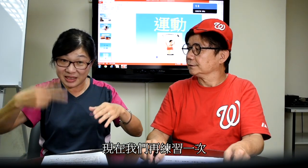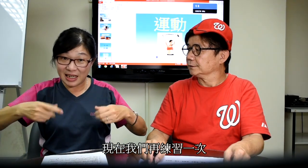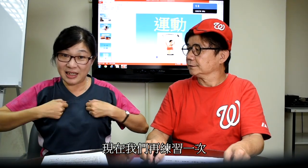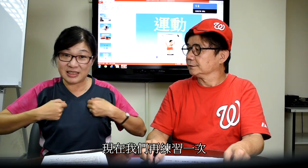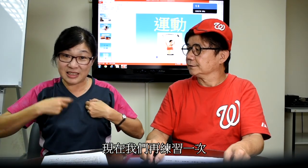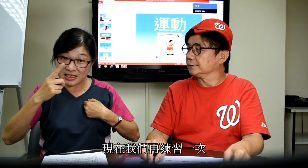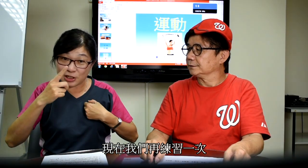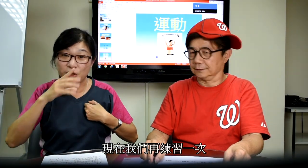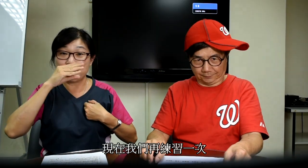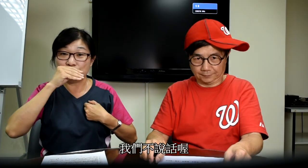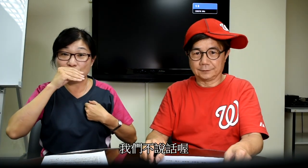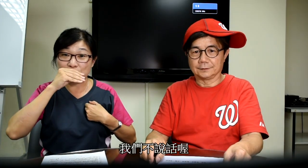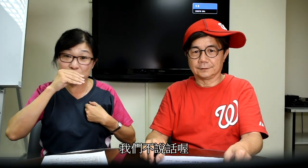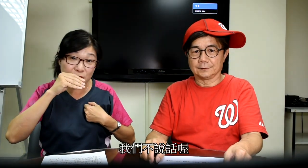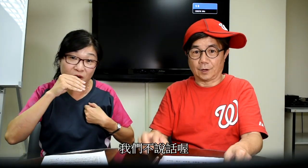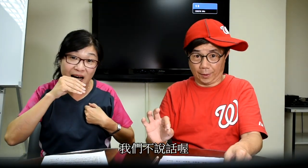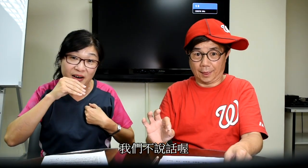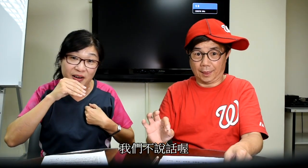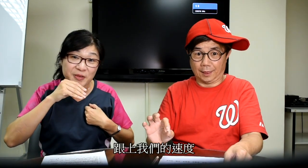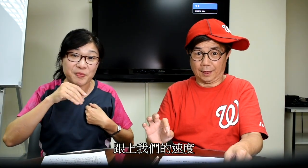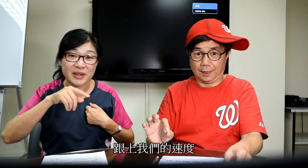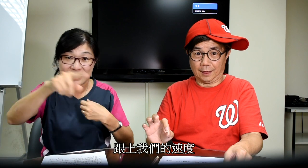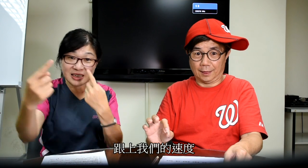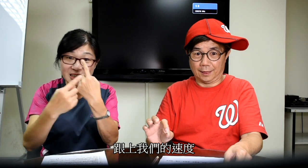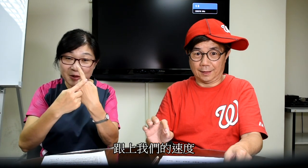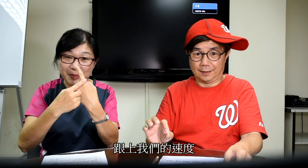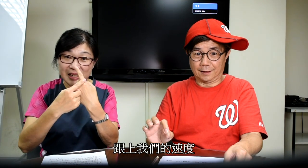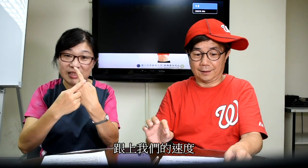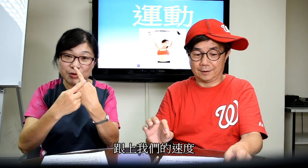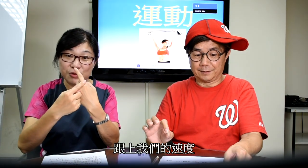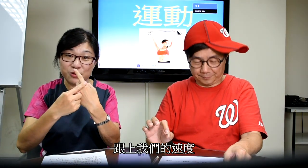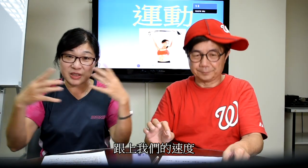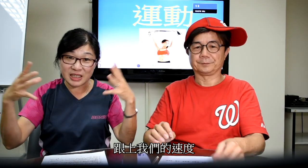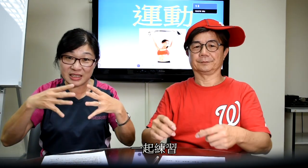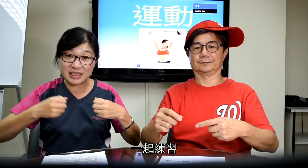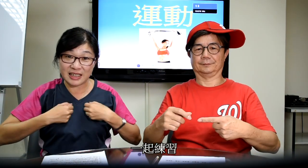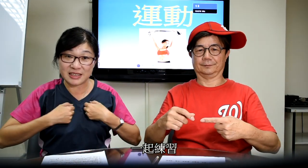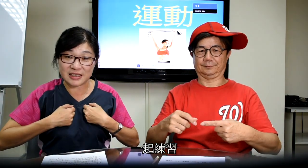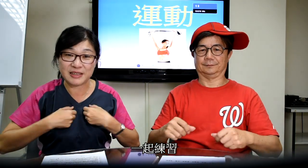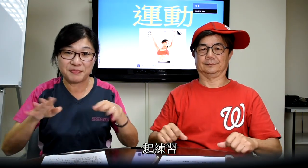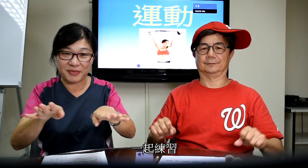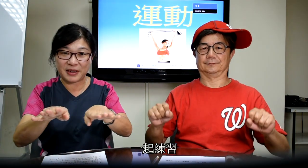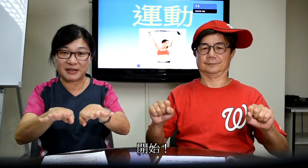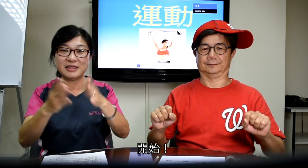再练习一次，我们不说话哦。跟着我们的速度一起练习，开始。